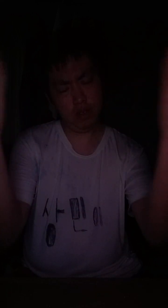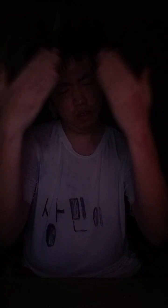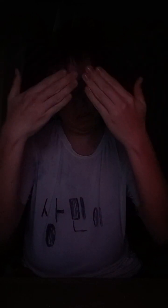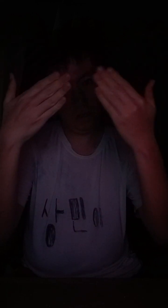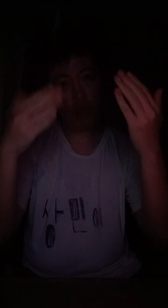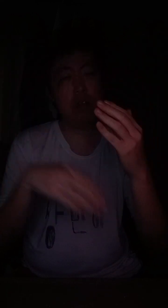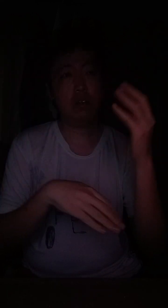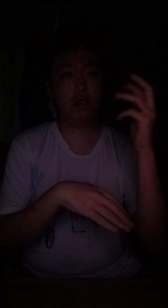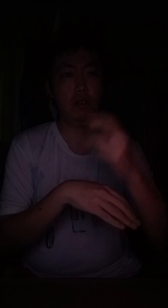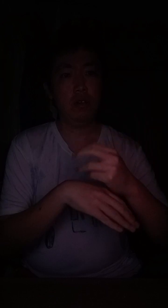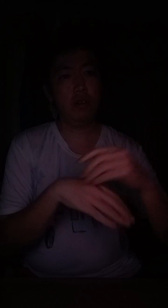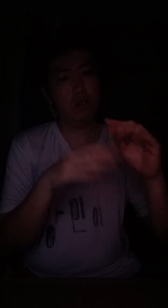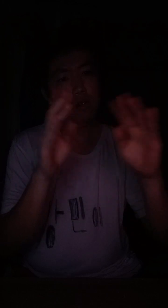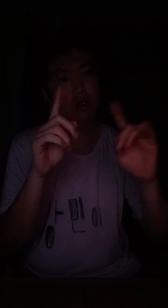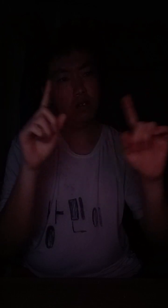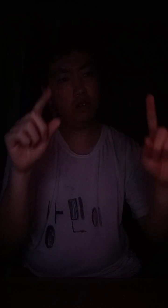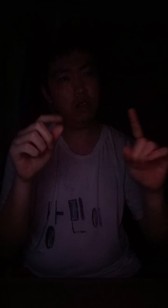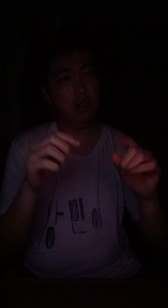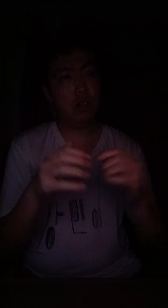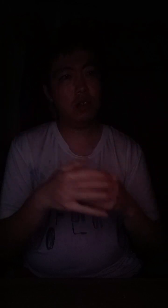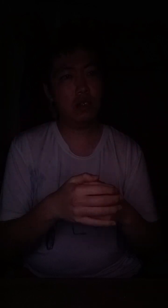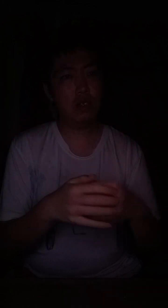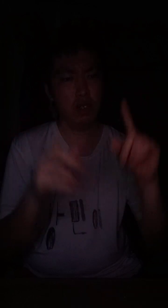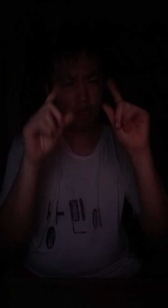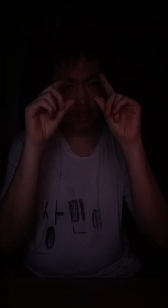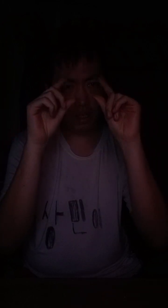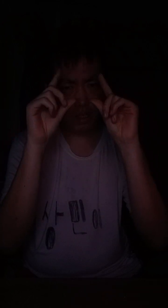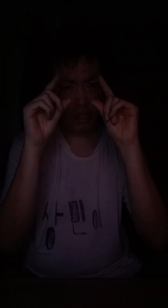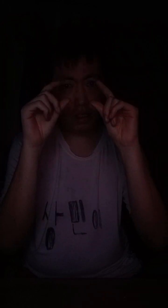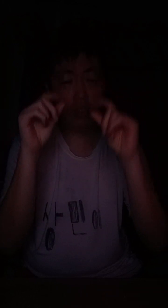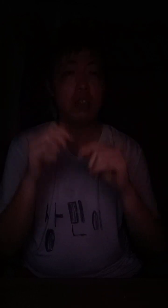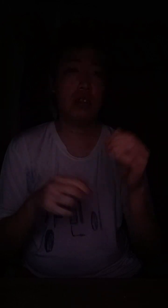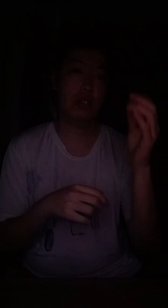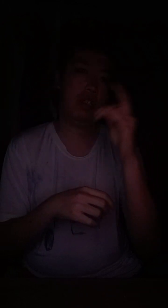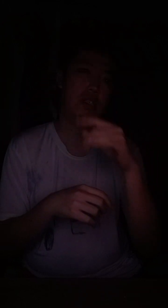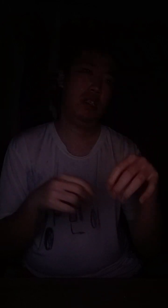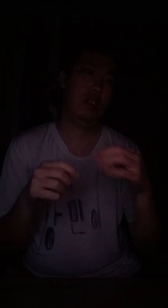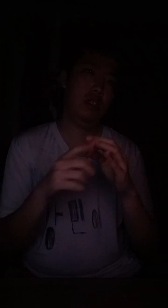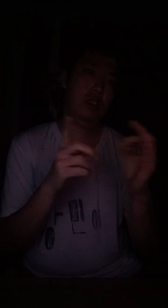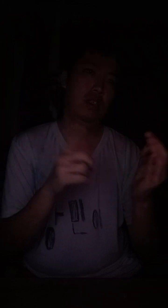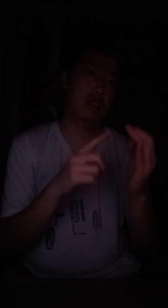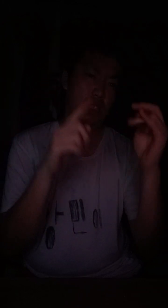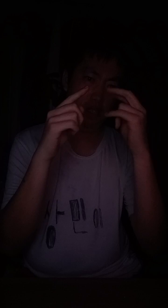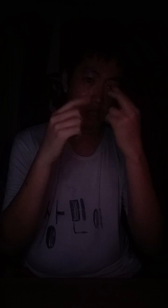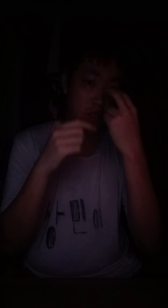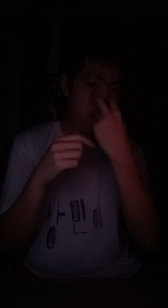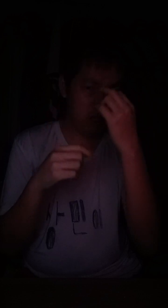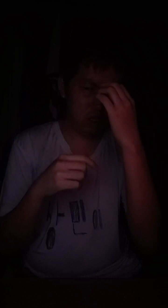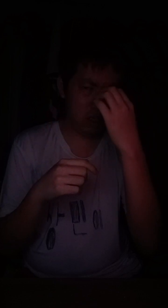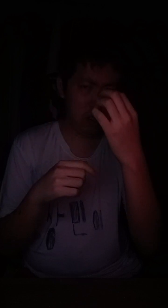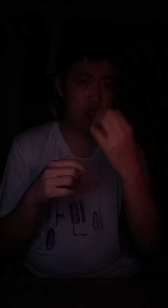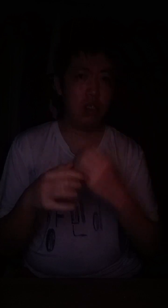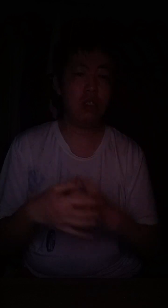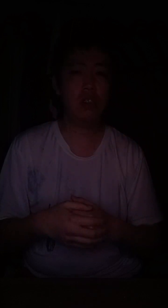덮어주고 동영상을 돌리면은 그게 반짝반짝하는 게 보여요. 몰카 렌즈가 실제로